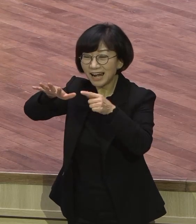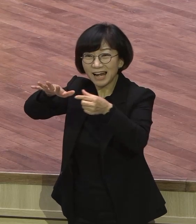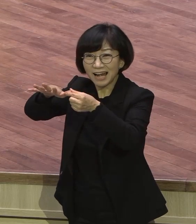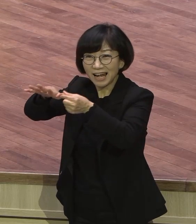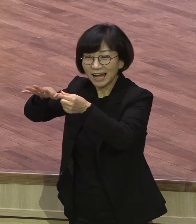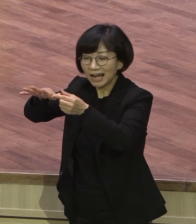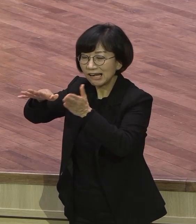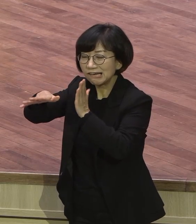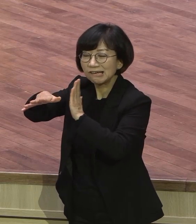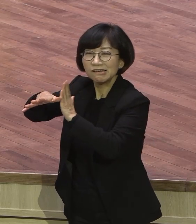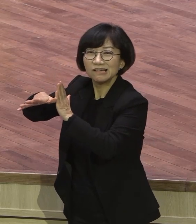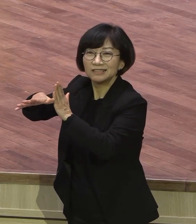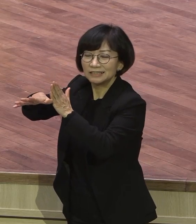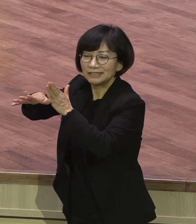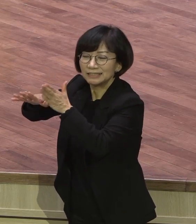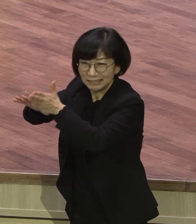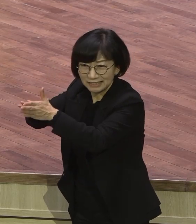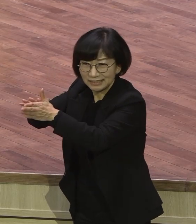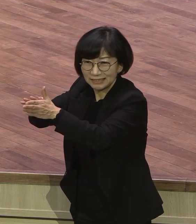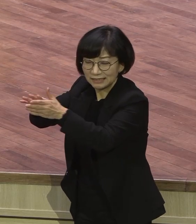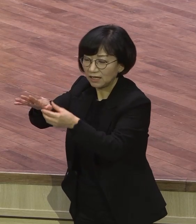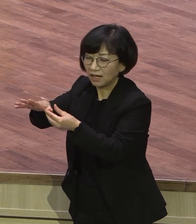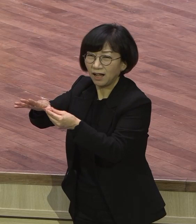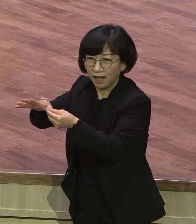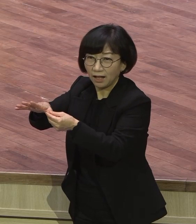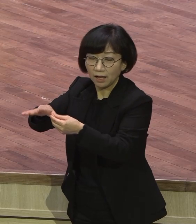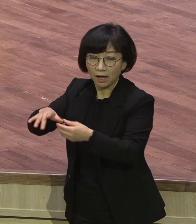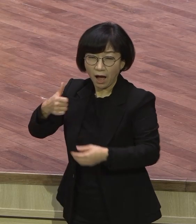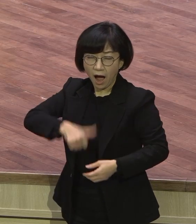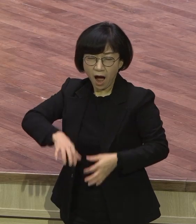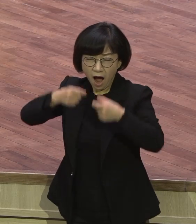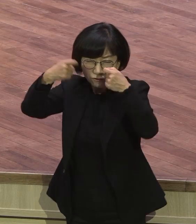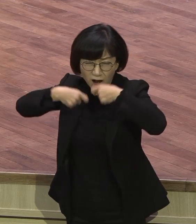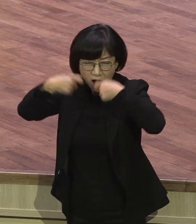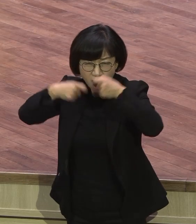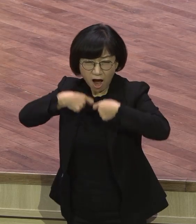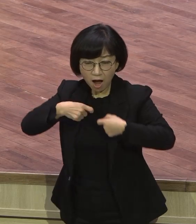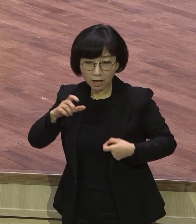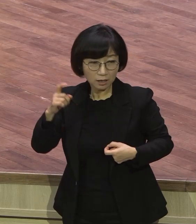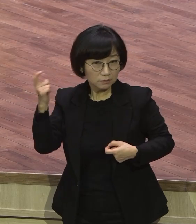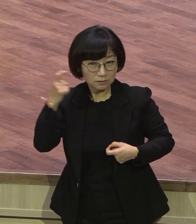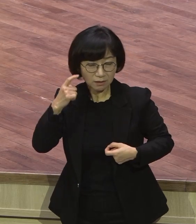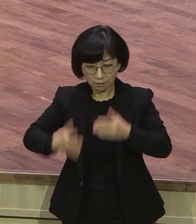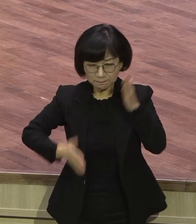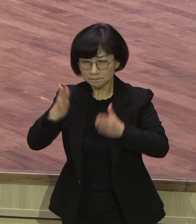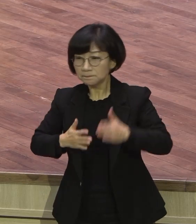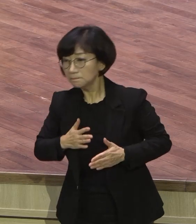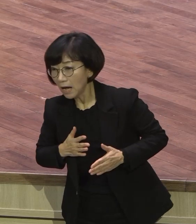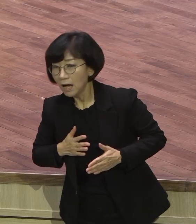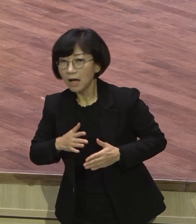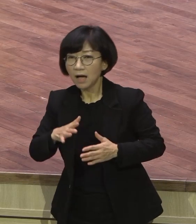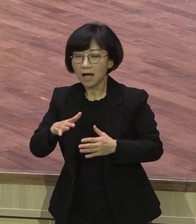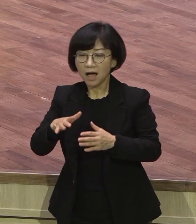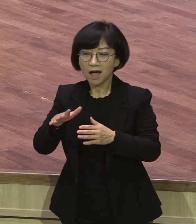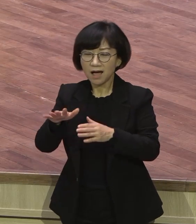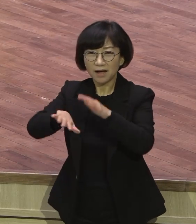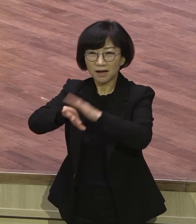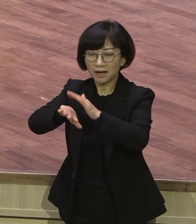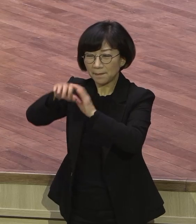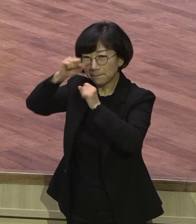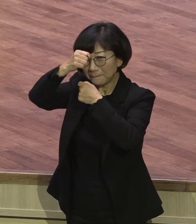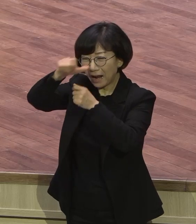발가락이 지나가 내가 울길래 쫓아 나가보니까 다리가 덜렁덜렁해요 오른 발가락 오른 엄지